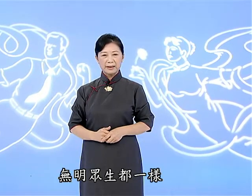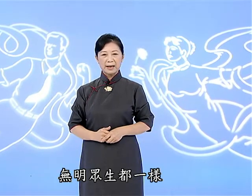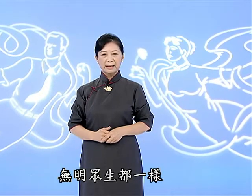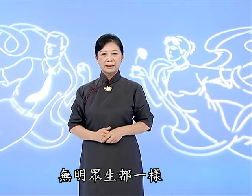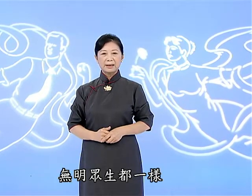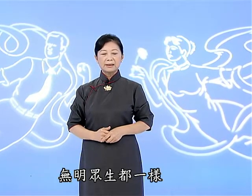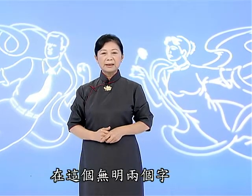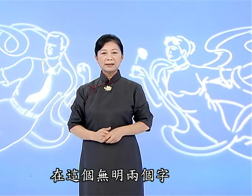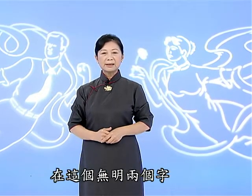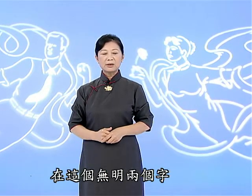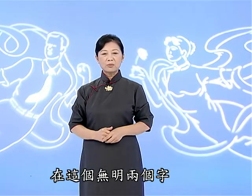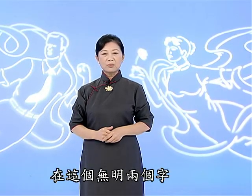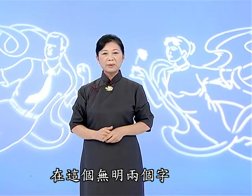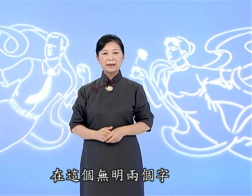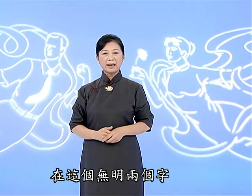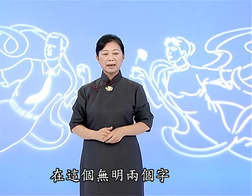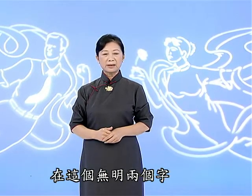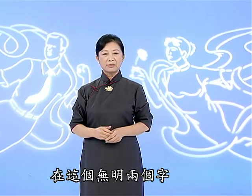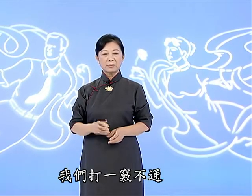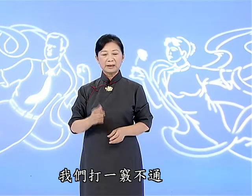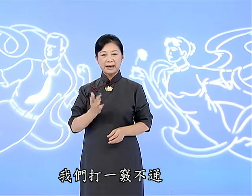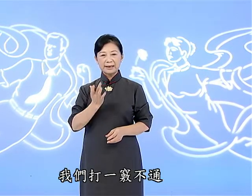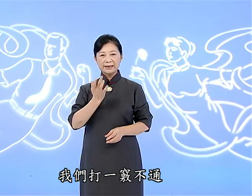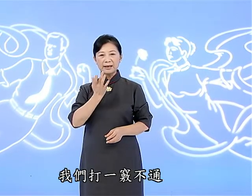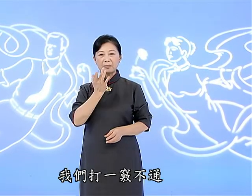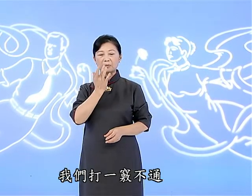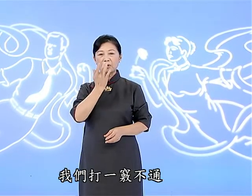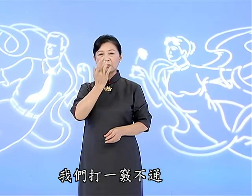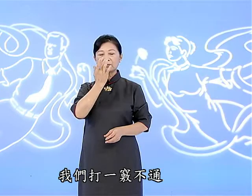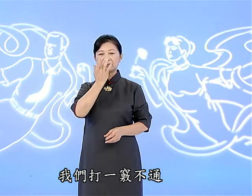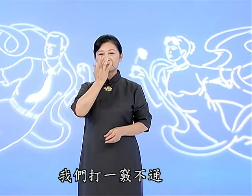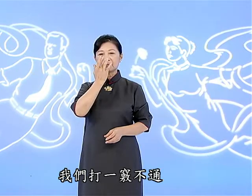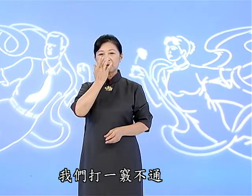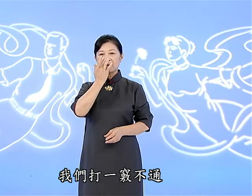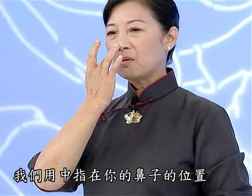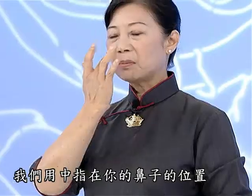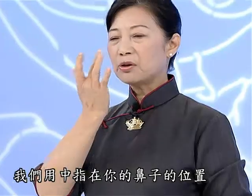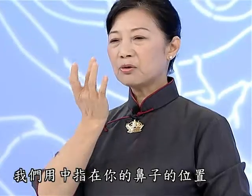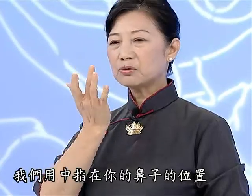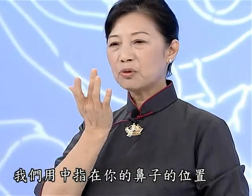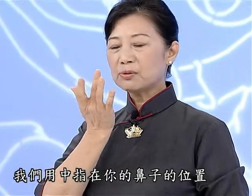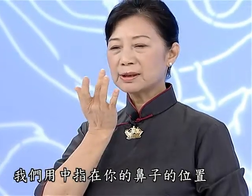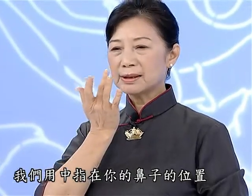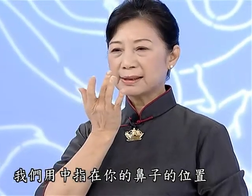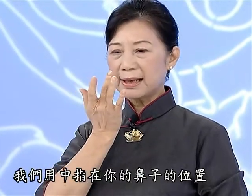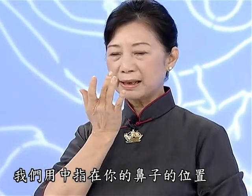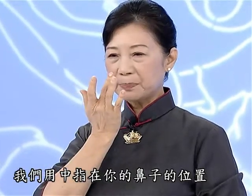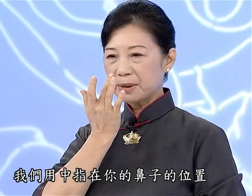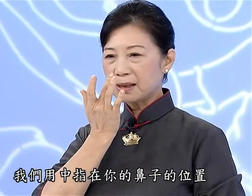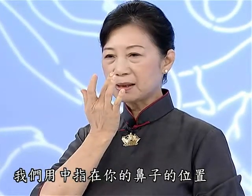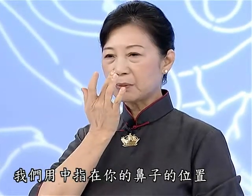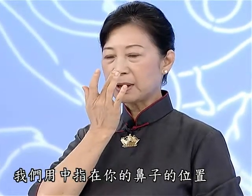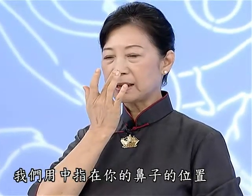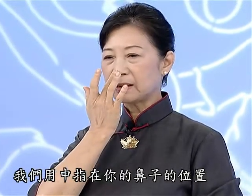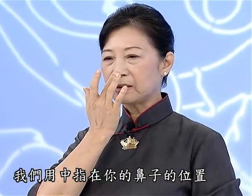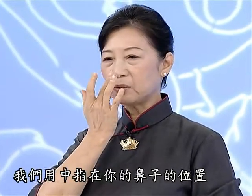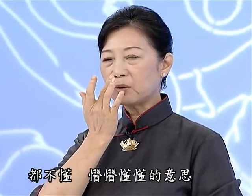样。那在这无名两个字，我们打一窍不通。我们用中指在你的鼻子的位置都不